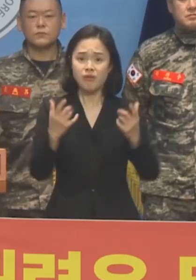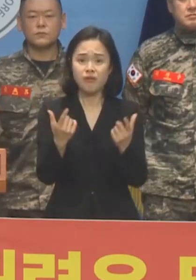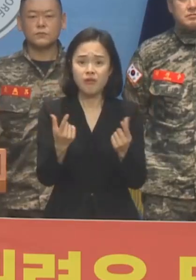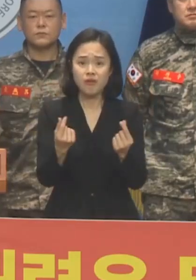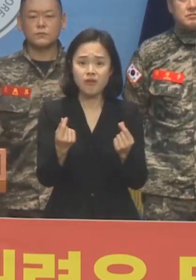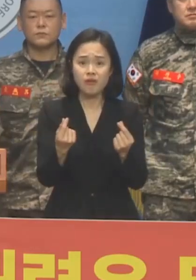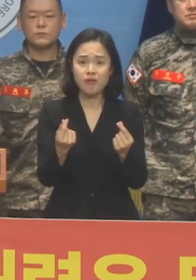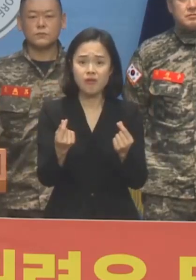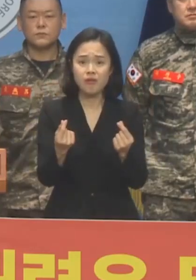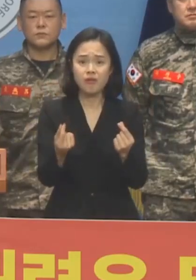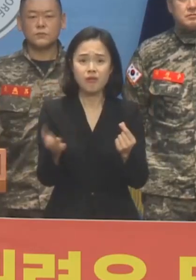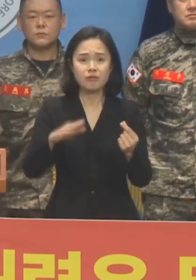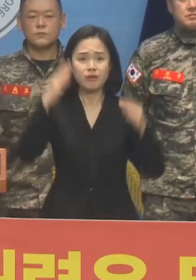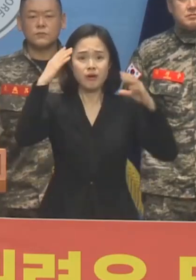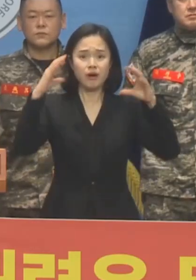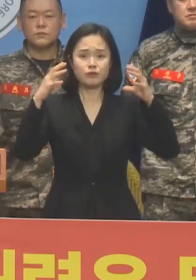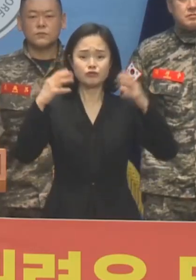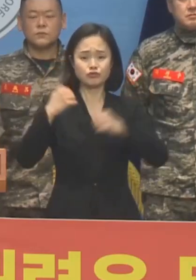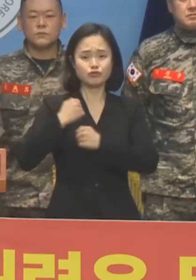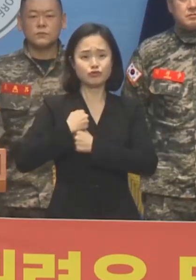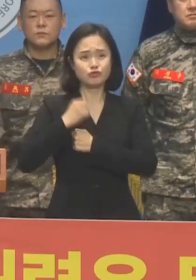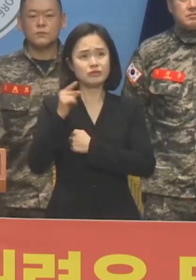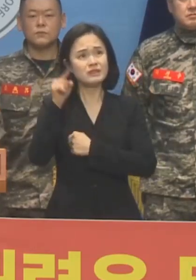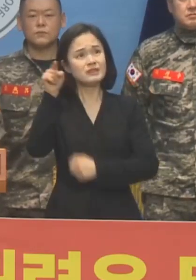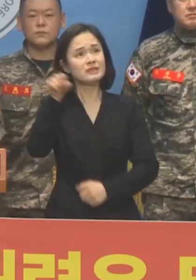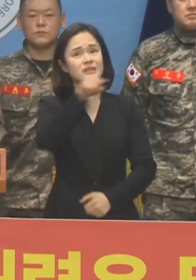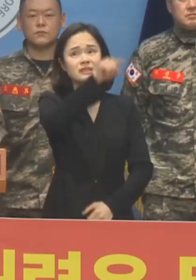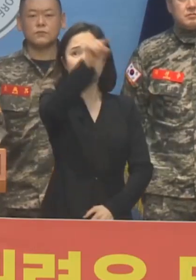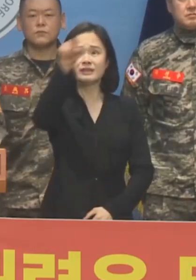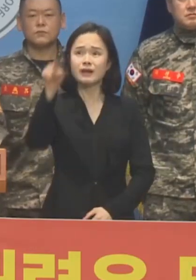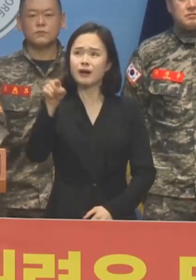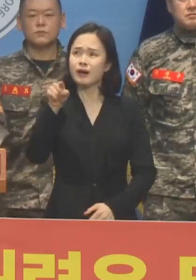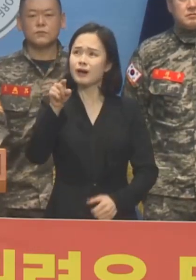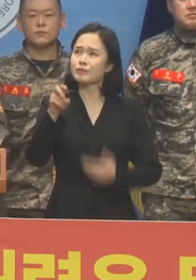그런 사람이 없었다는 것이 개탄스럽습니다.